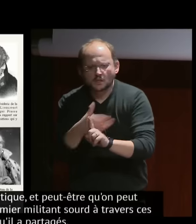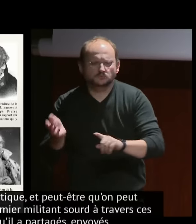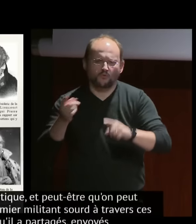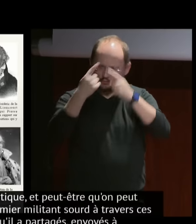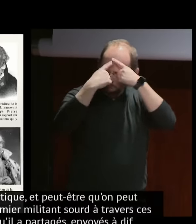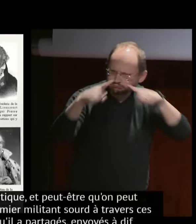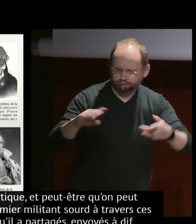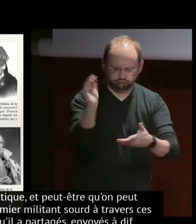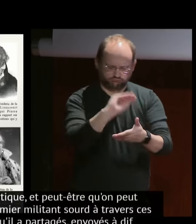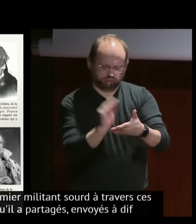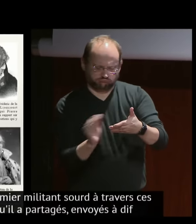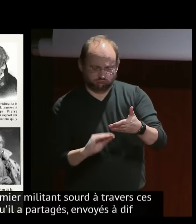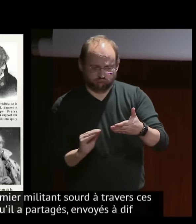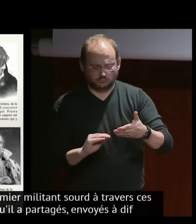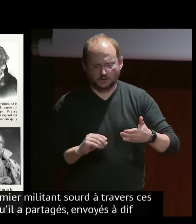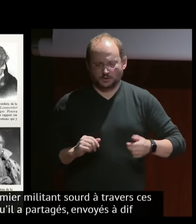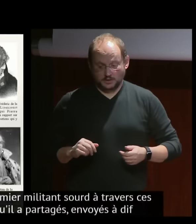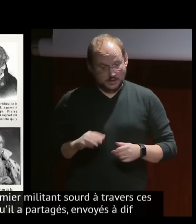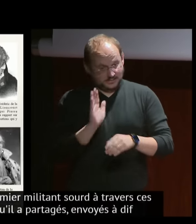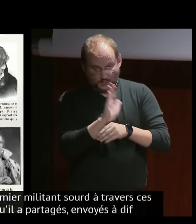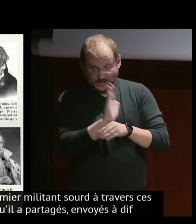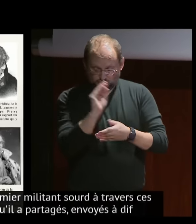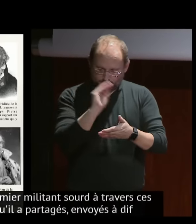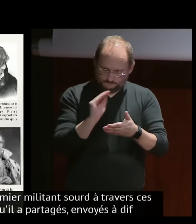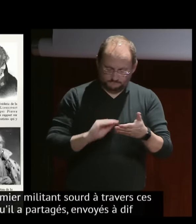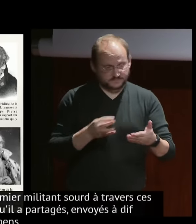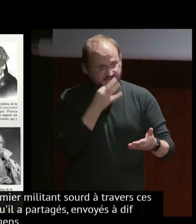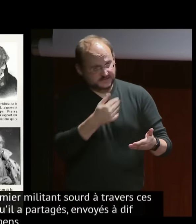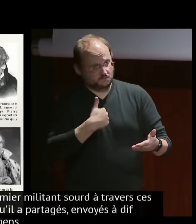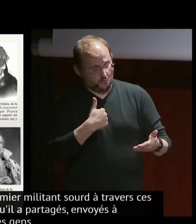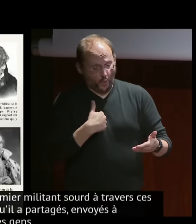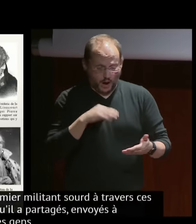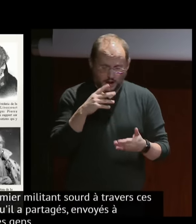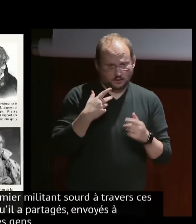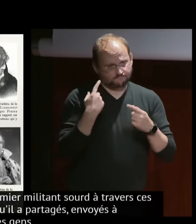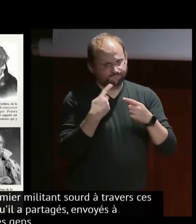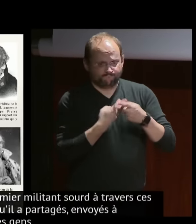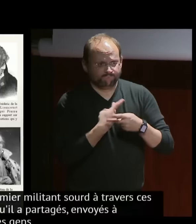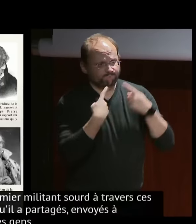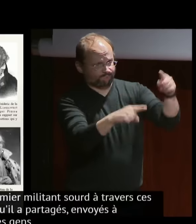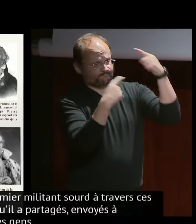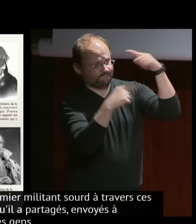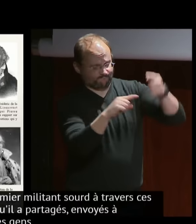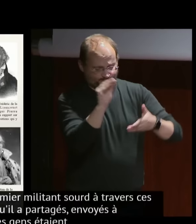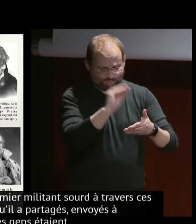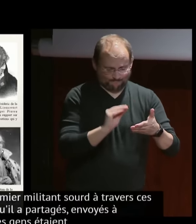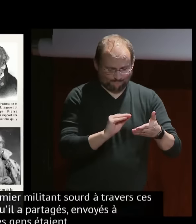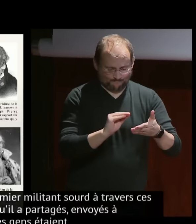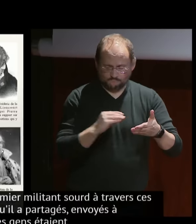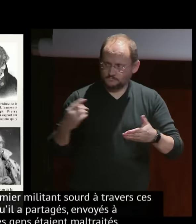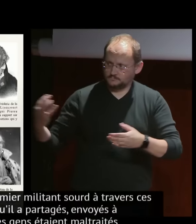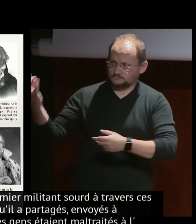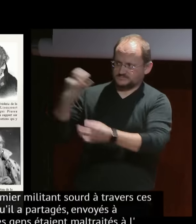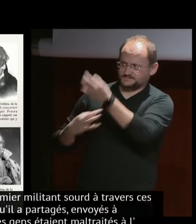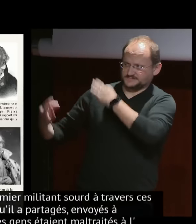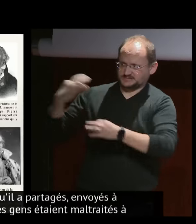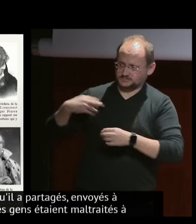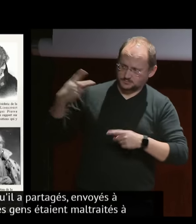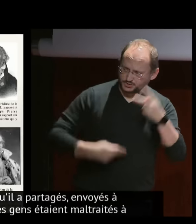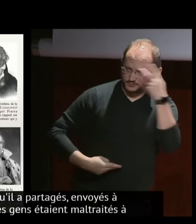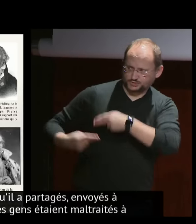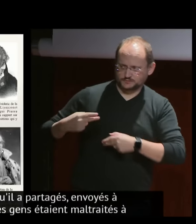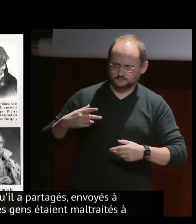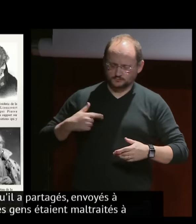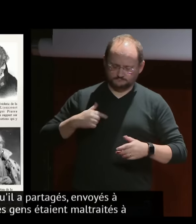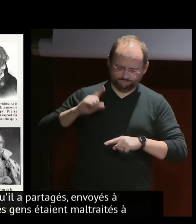il parlait des gens qui, par exemple, étaient maltraités à l'hôpital, qui étaient en souffrance pour l'avoir